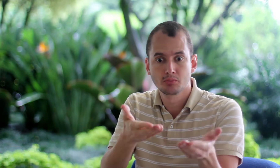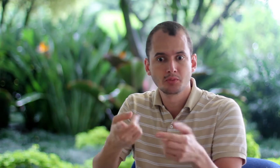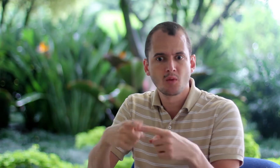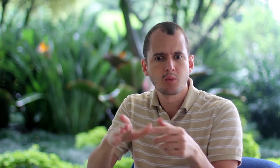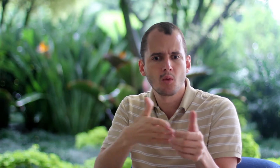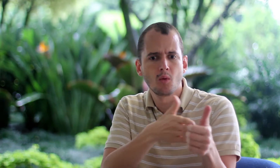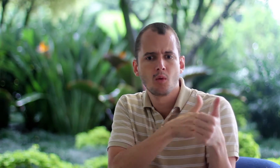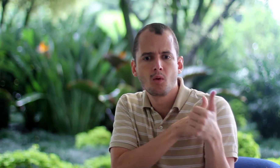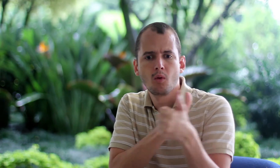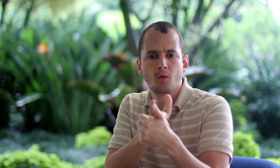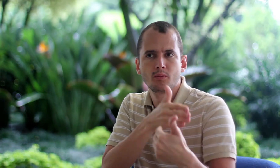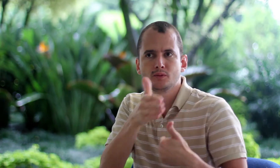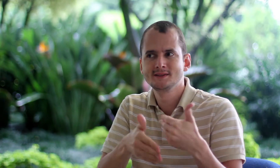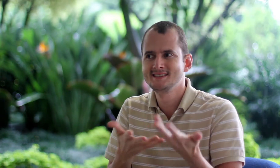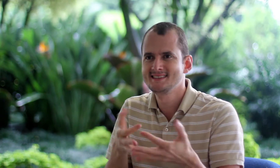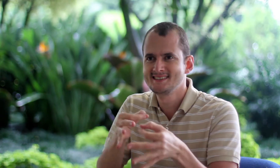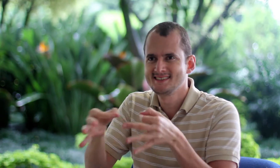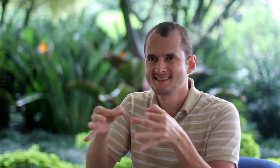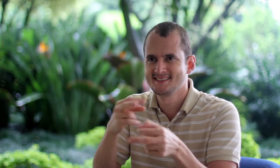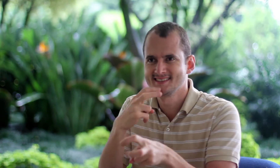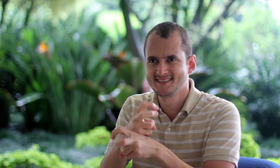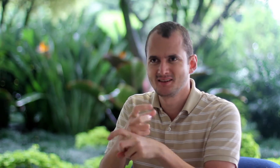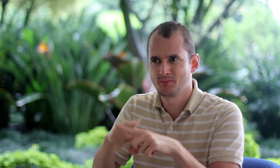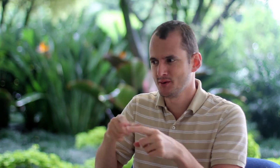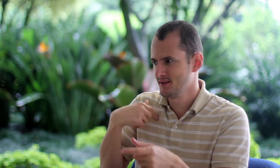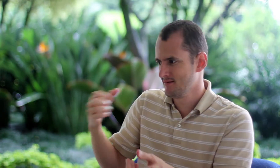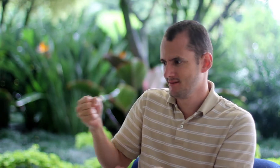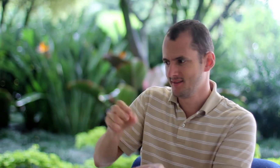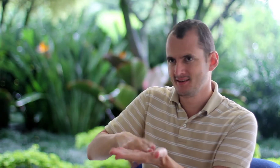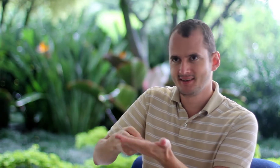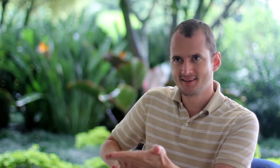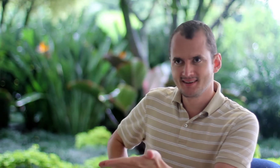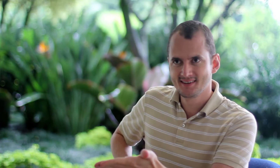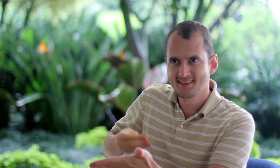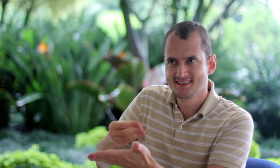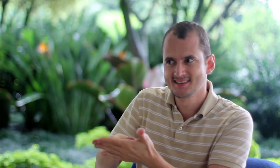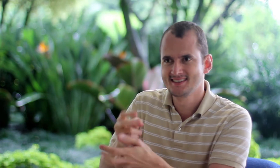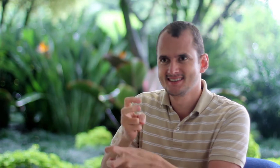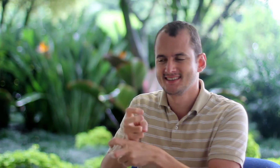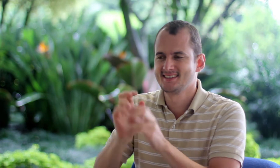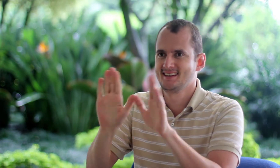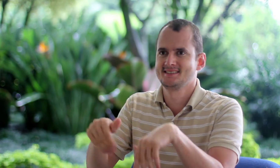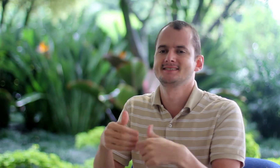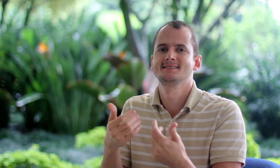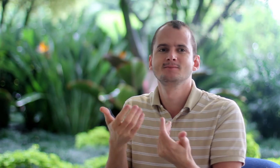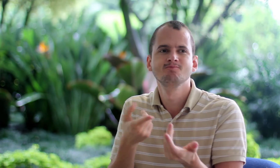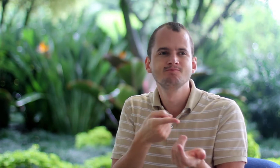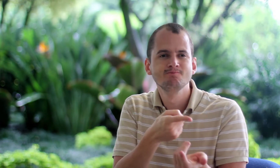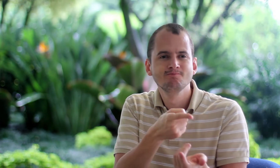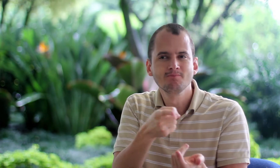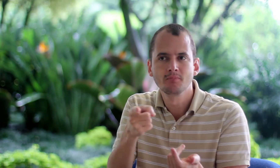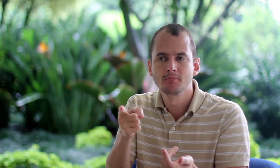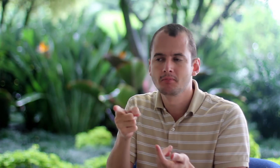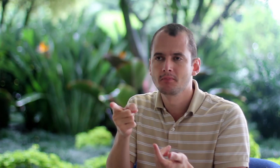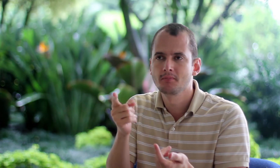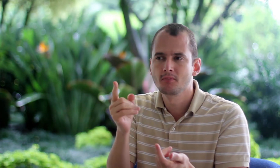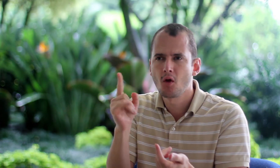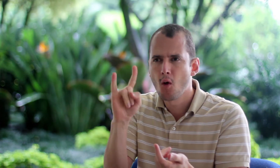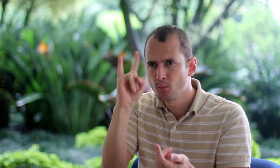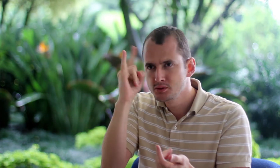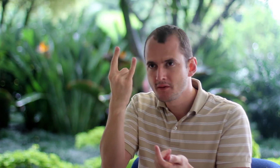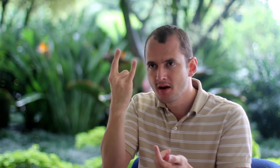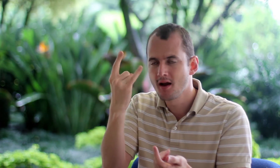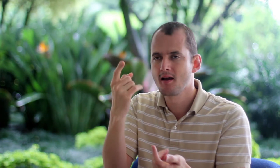privada y me dijeron que sí, pero no había para pagar el servicio de interpretación. Yo tenía que asumir eso. Entonces fue